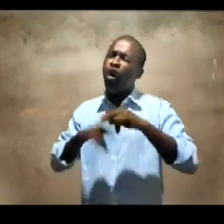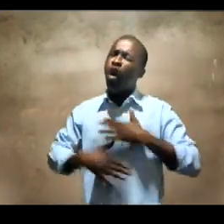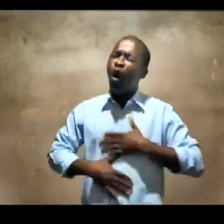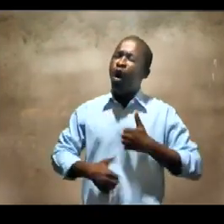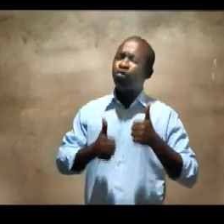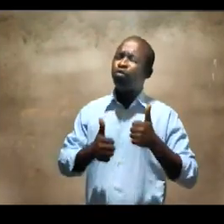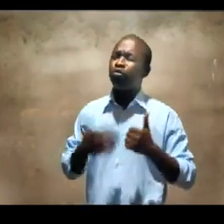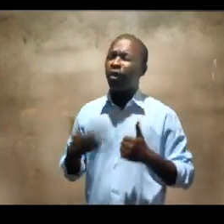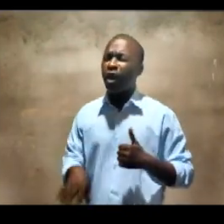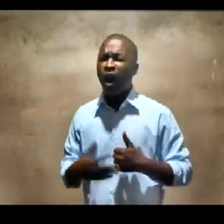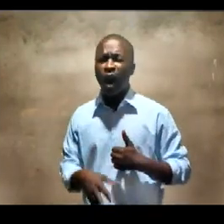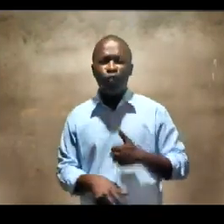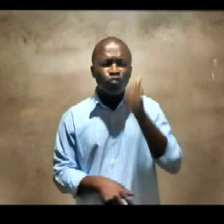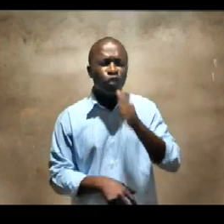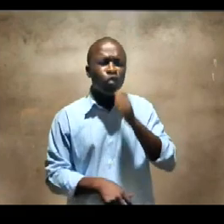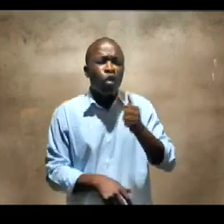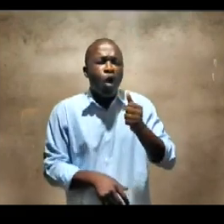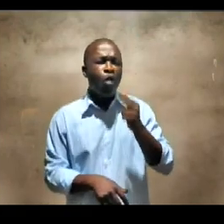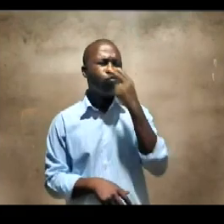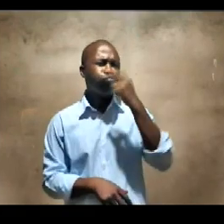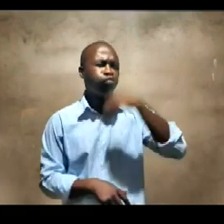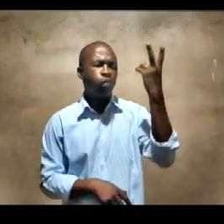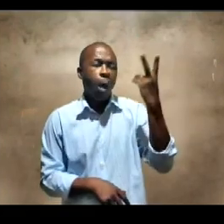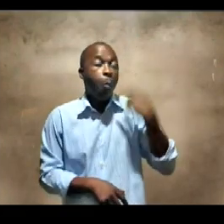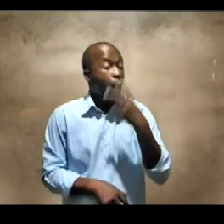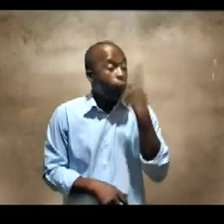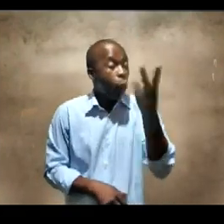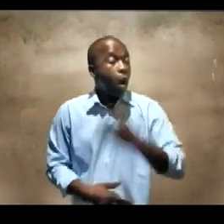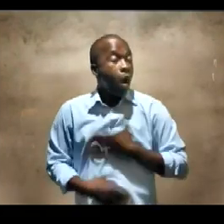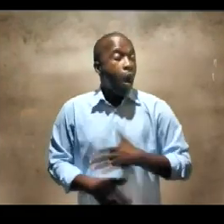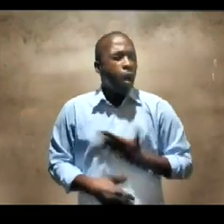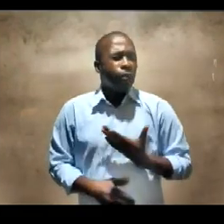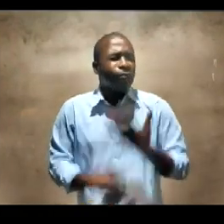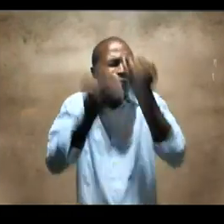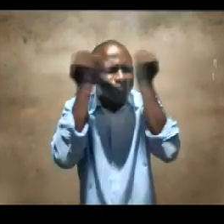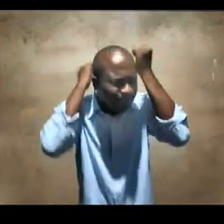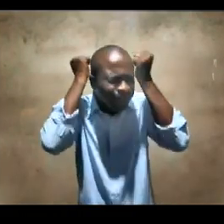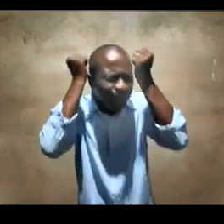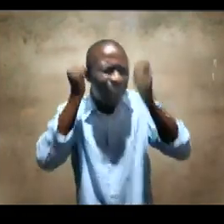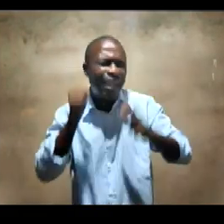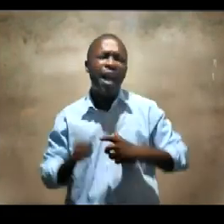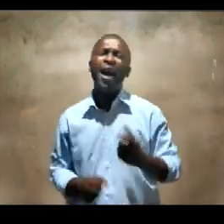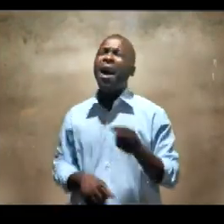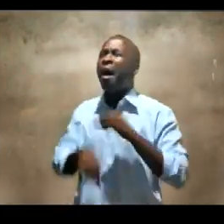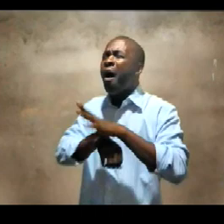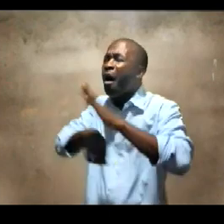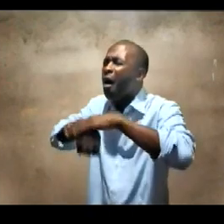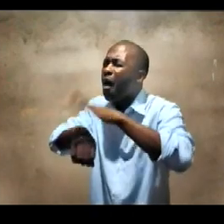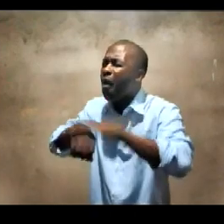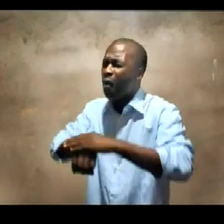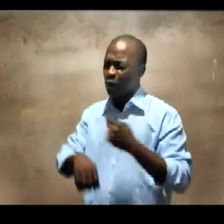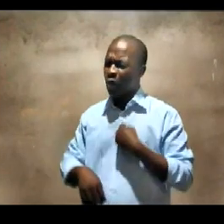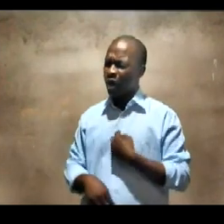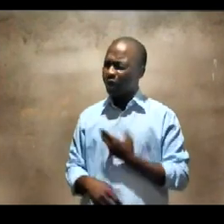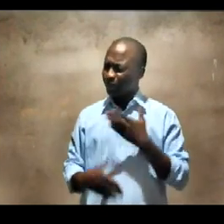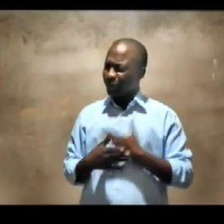au quotidien. Et c'est important pour eux qu'ils comprennent que la différence ne doit pas être un frein, ni